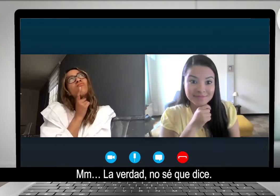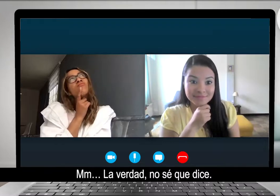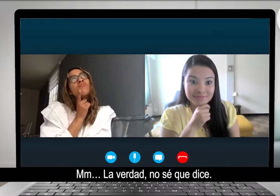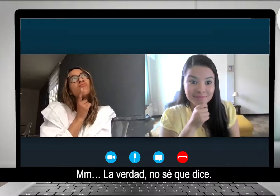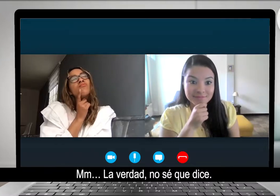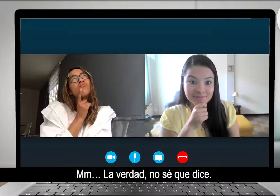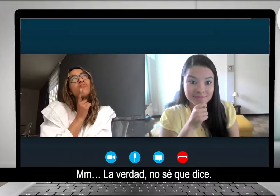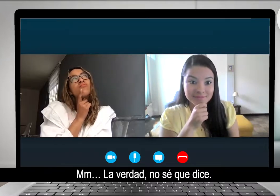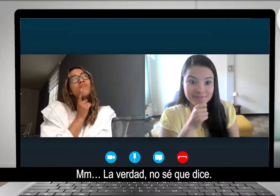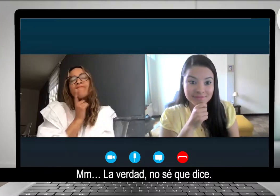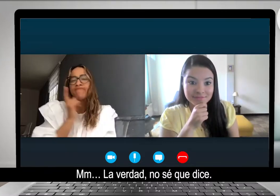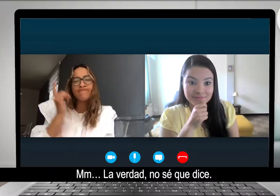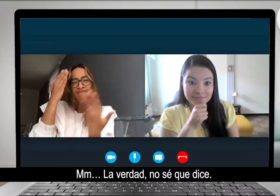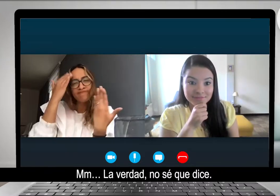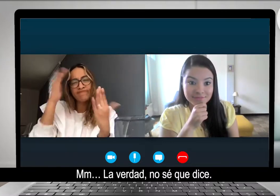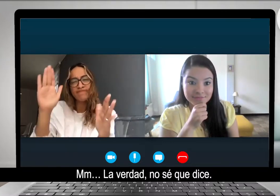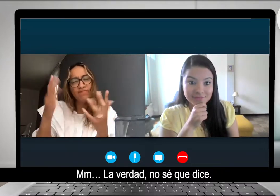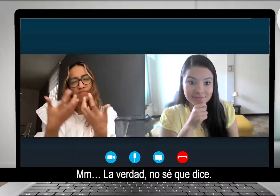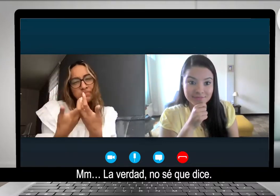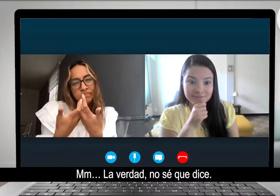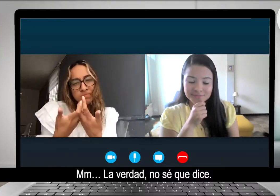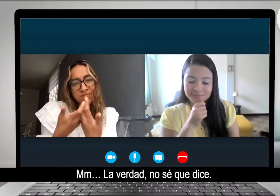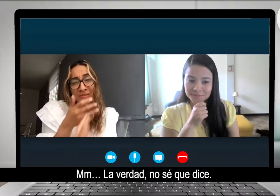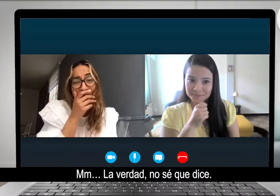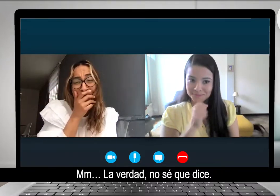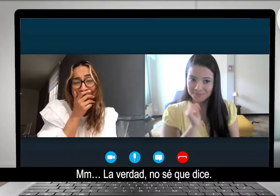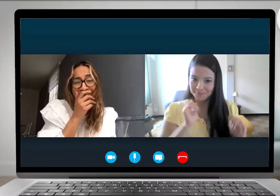La verdad, no sé qué dice.